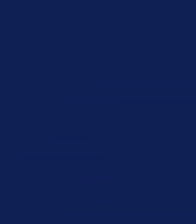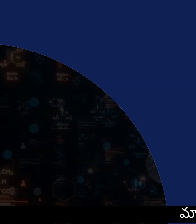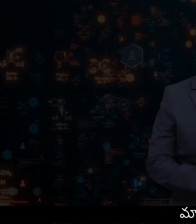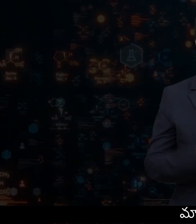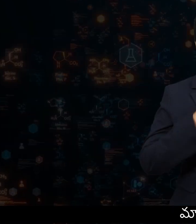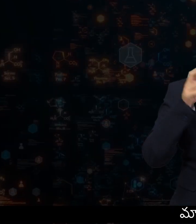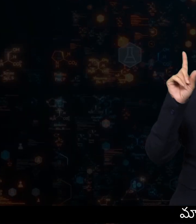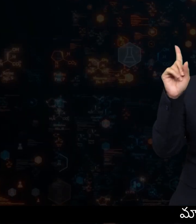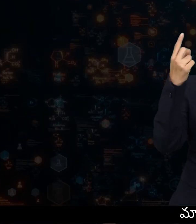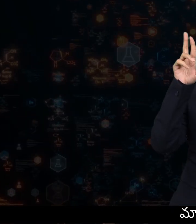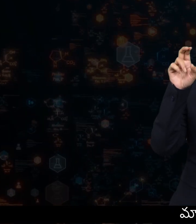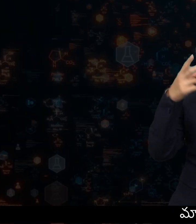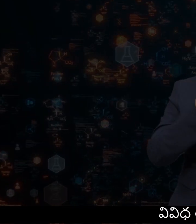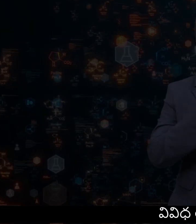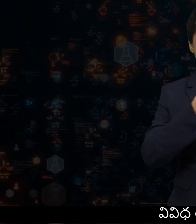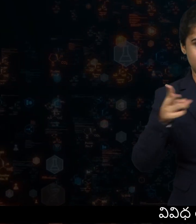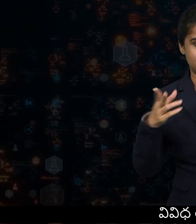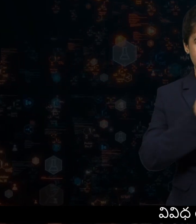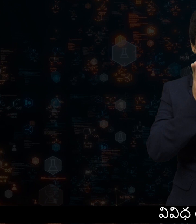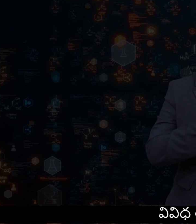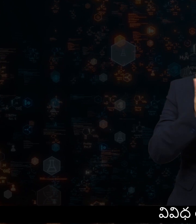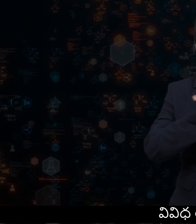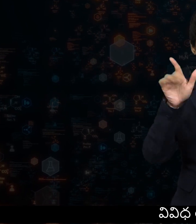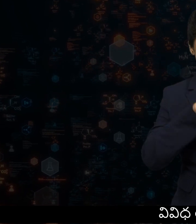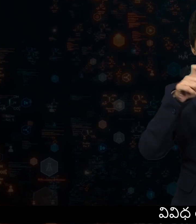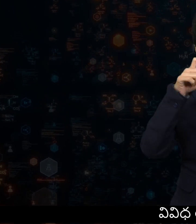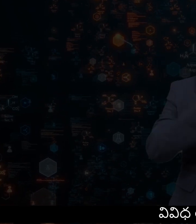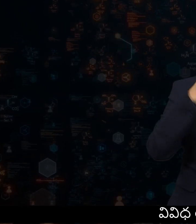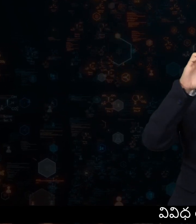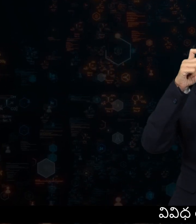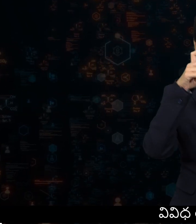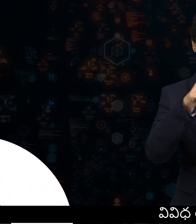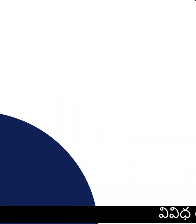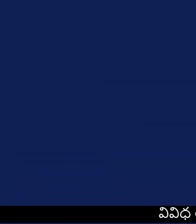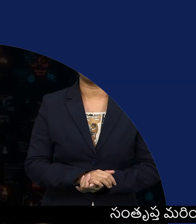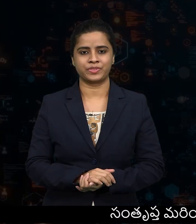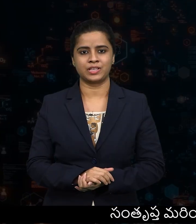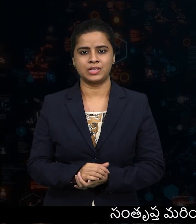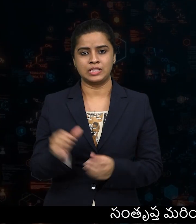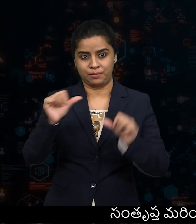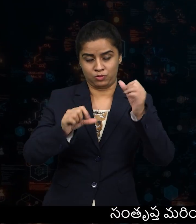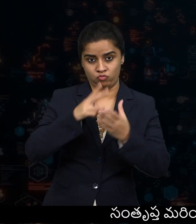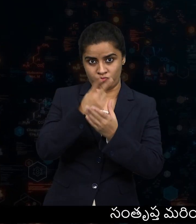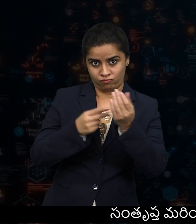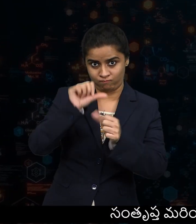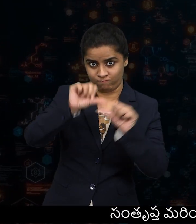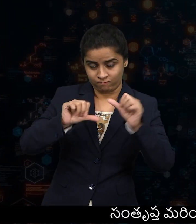మా మొదటి అంశం వివిధ రకాల హైడ్రోకార్బన్లు, సంతృప్త మరియు